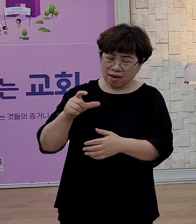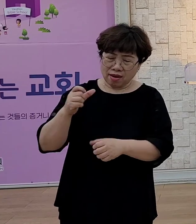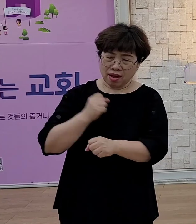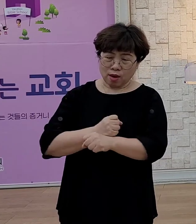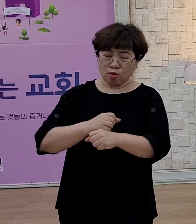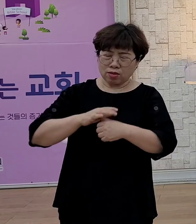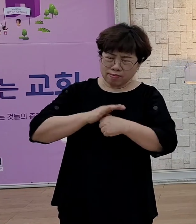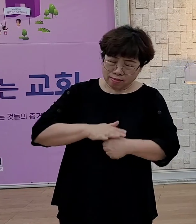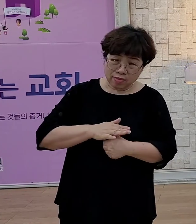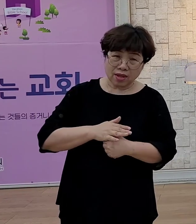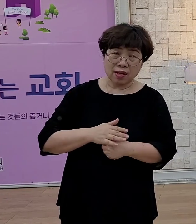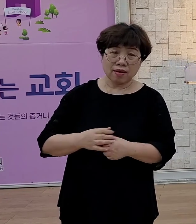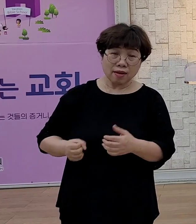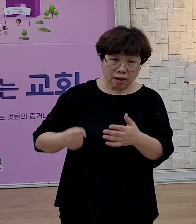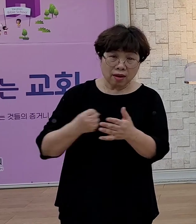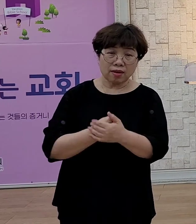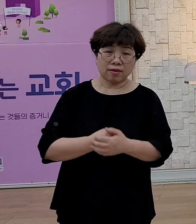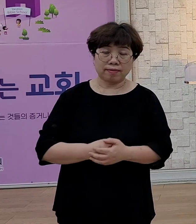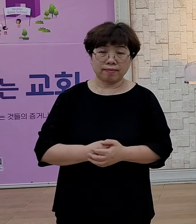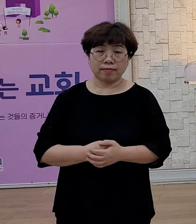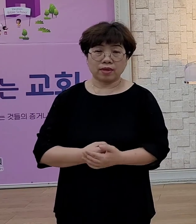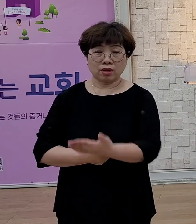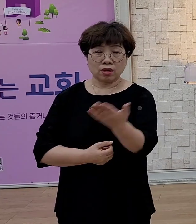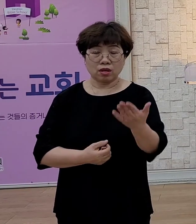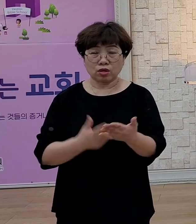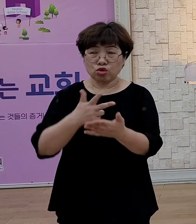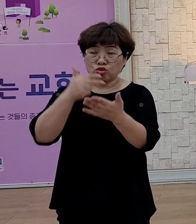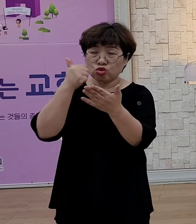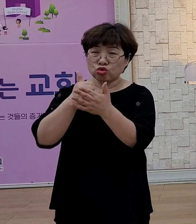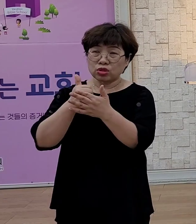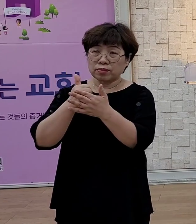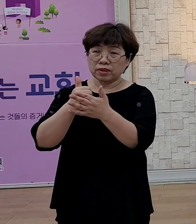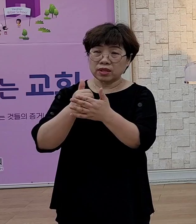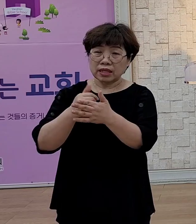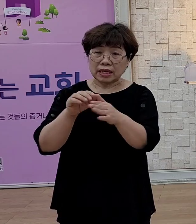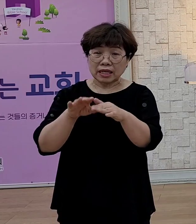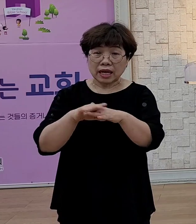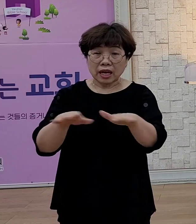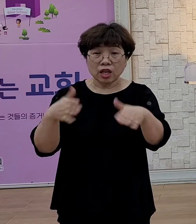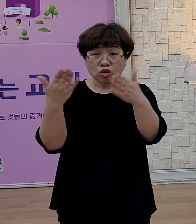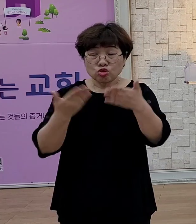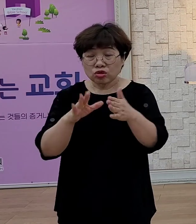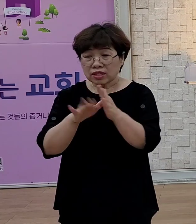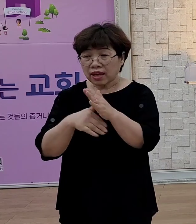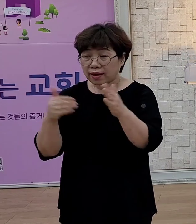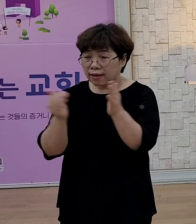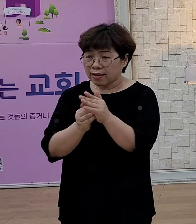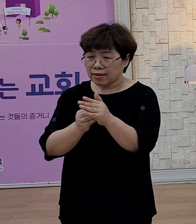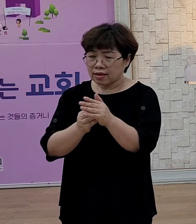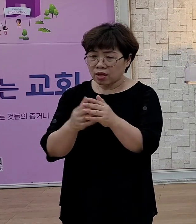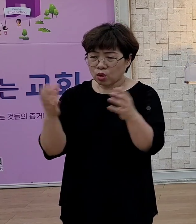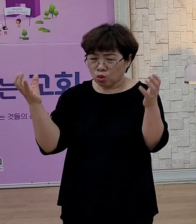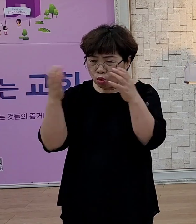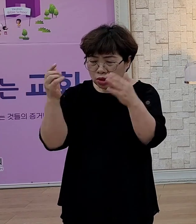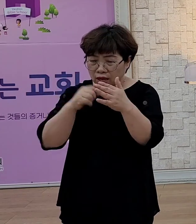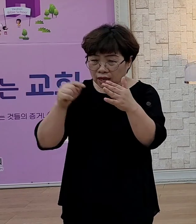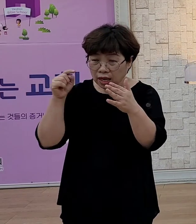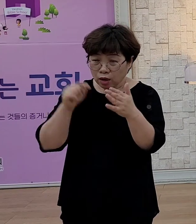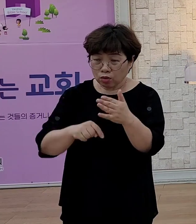하시고 주님 역사해 주실 때까지 어떤 고난 속에서도 참고 인내할 수 있는